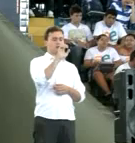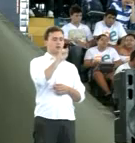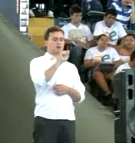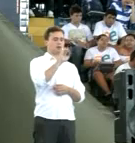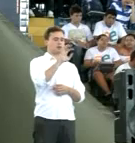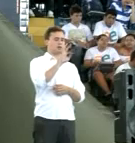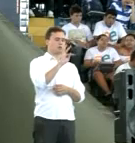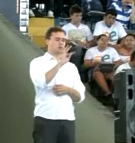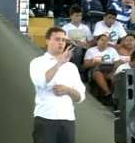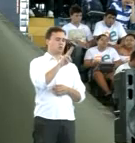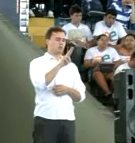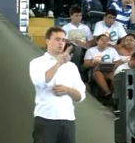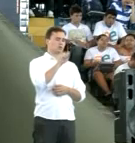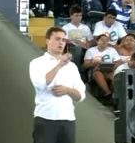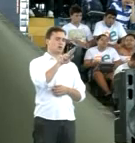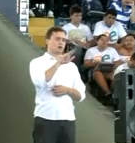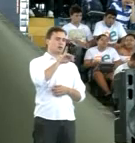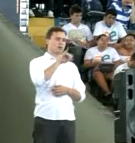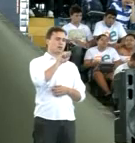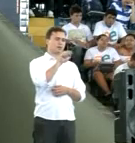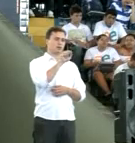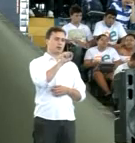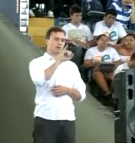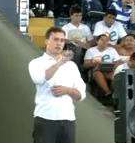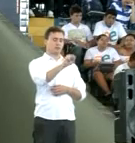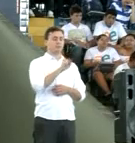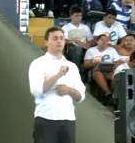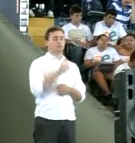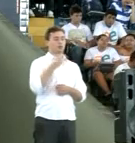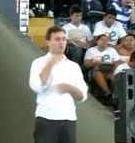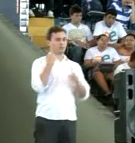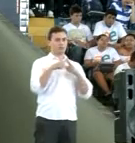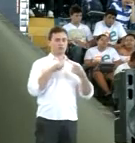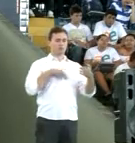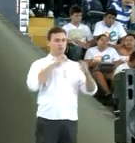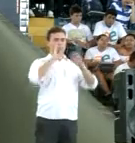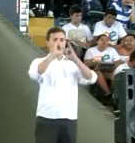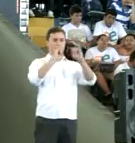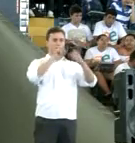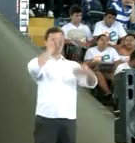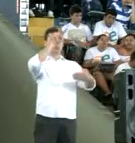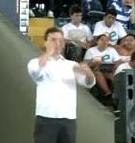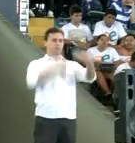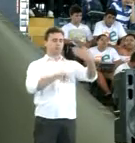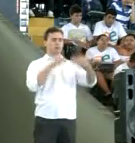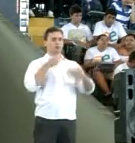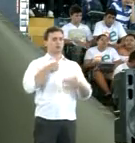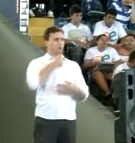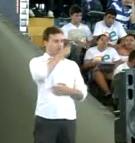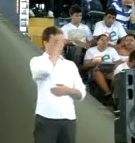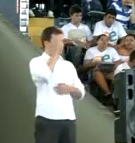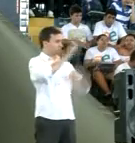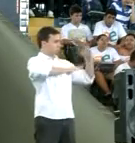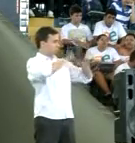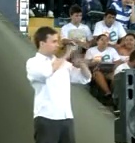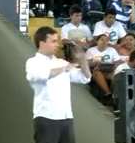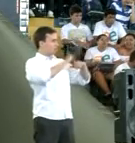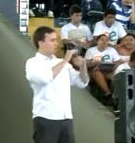do que eu queria? Porque eu fui ler na internet e vi a seguinte notícia: o atuário é o profissional do